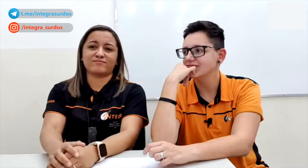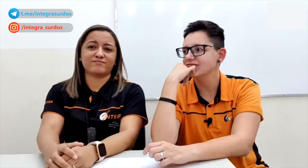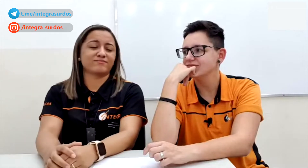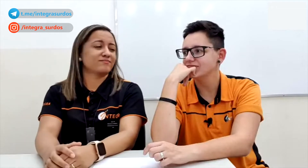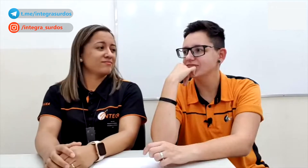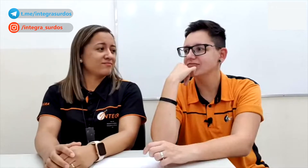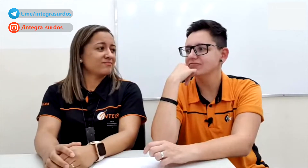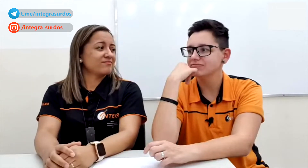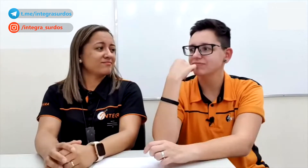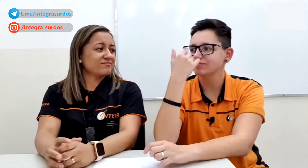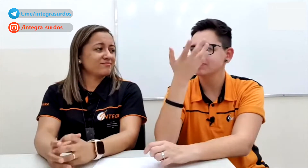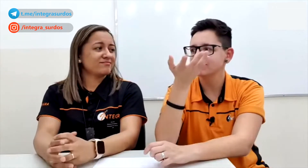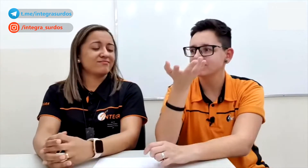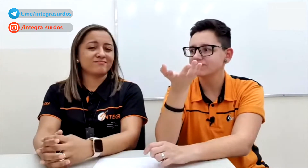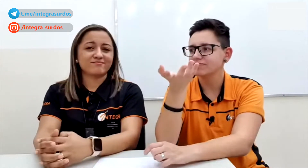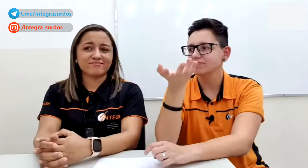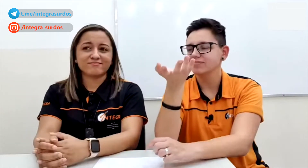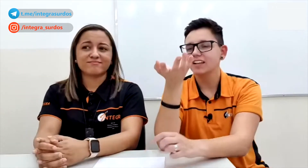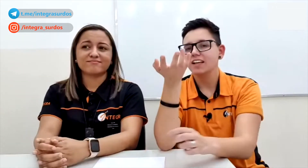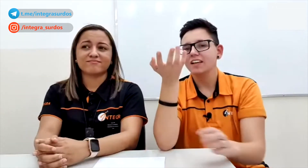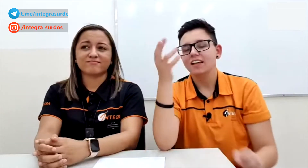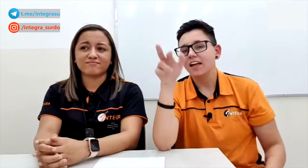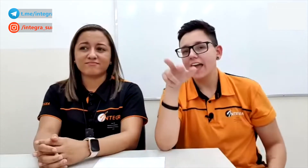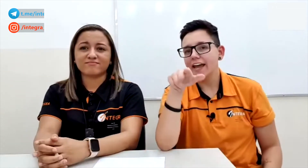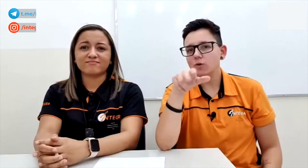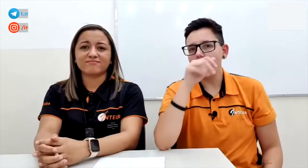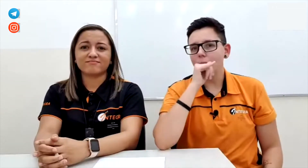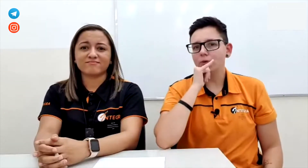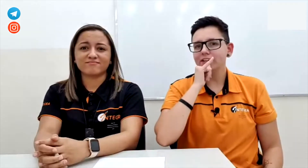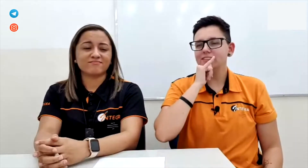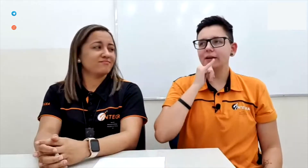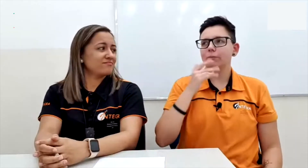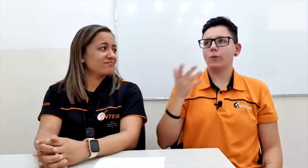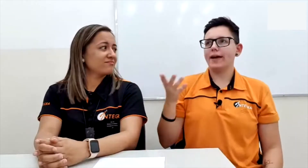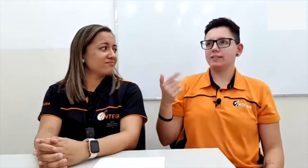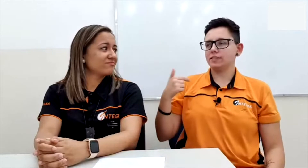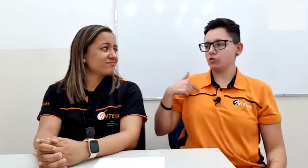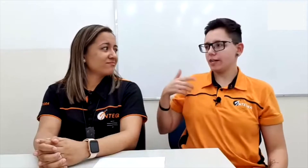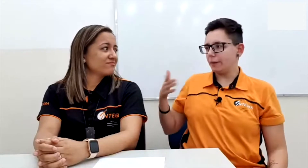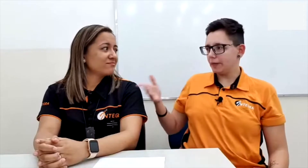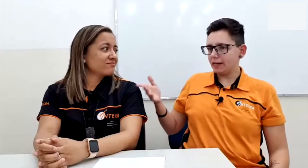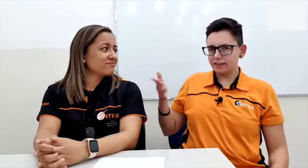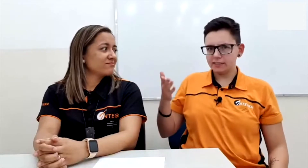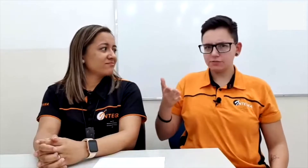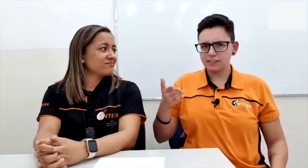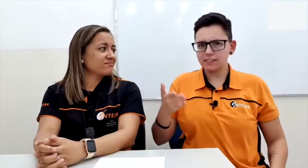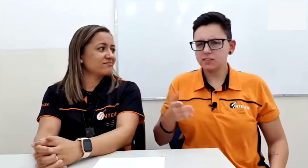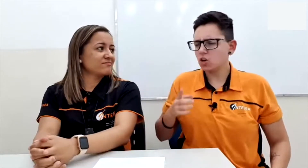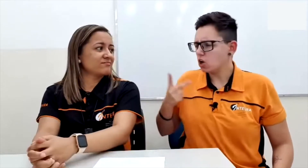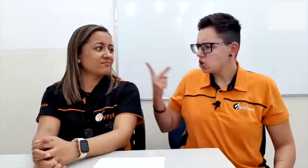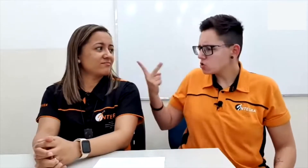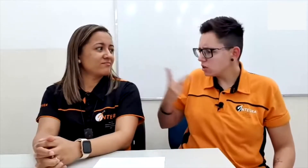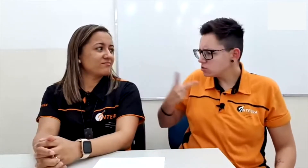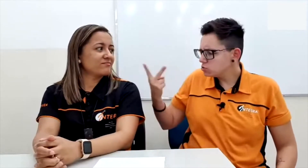ele fica pensando assim, porque é o jeito dele pensar. É igual, por exemplo, se eu chegar para a Larissa e fazer assim, ó, nós